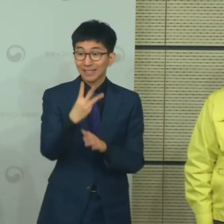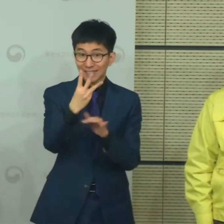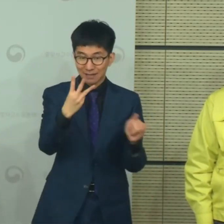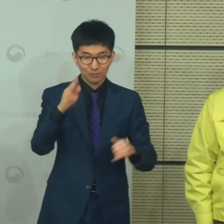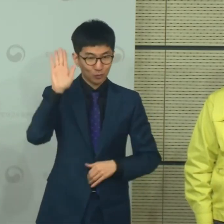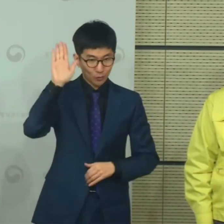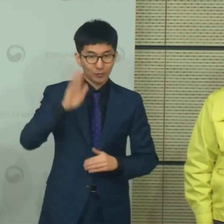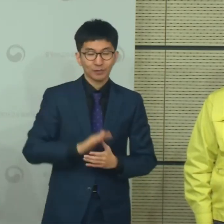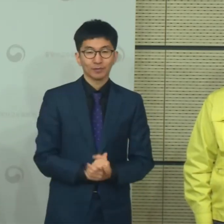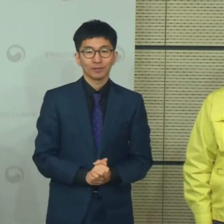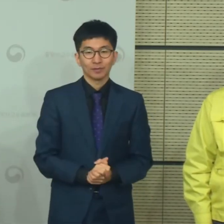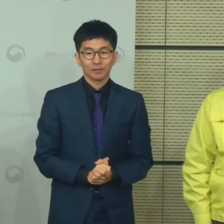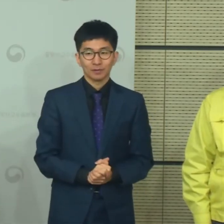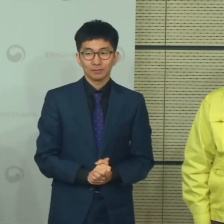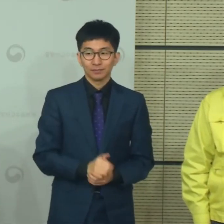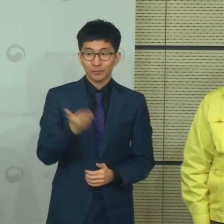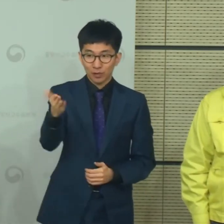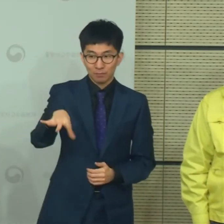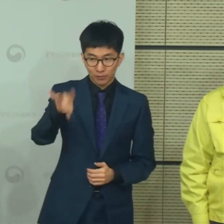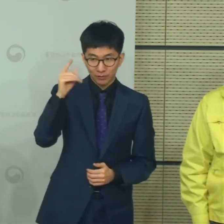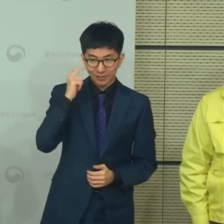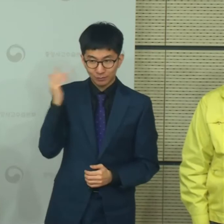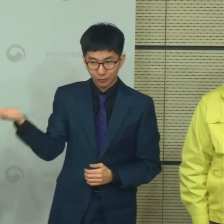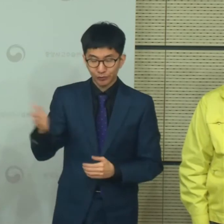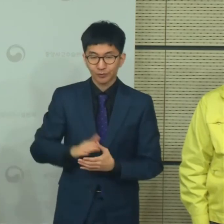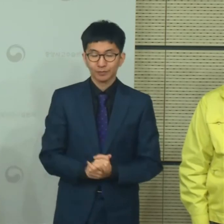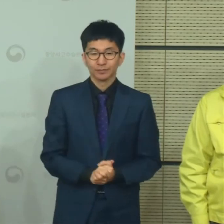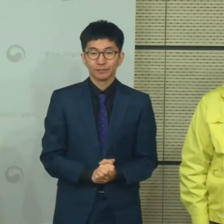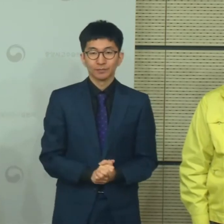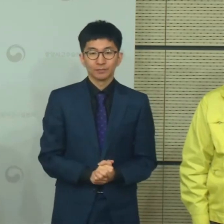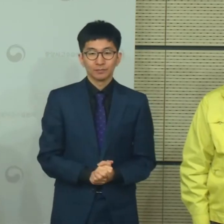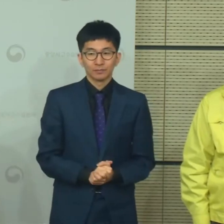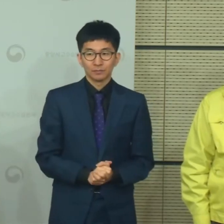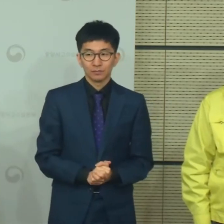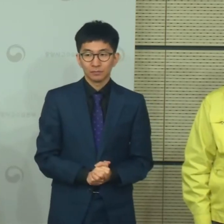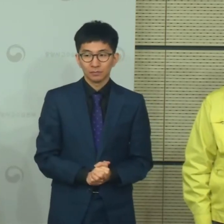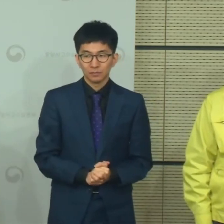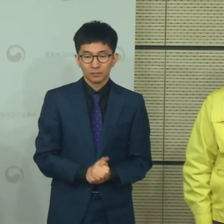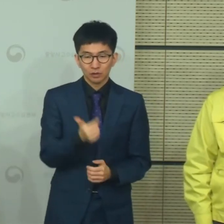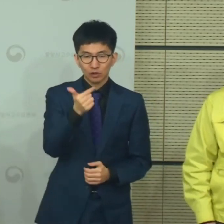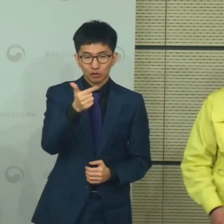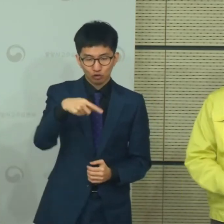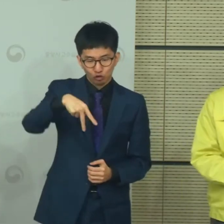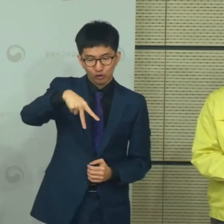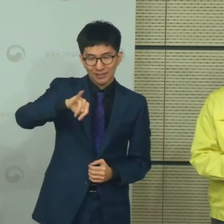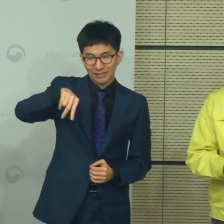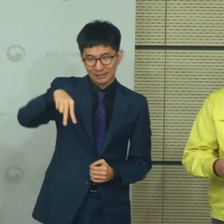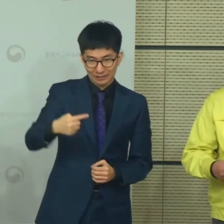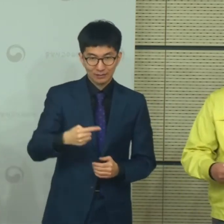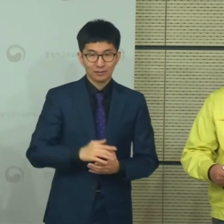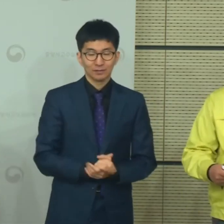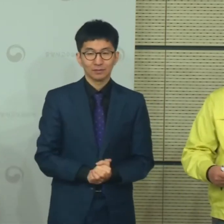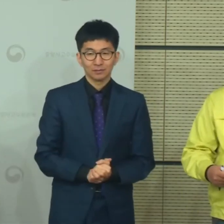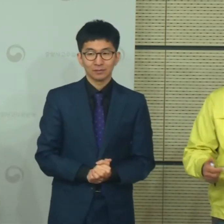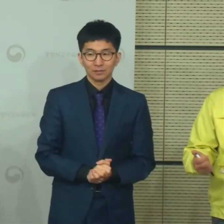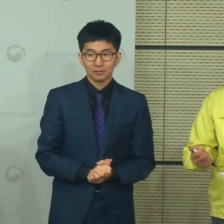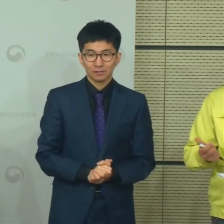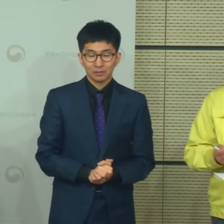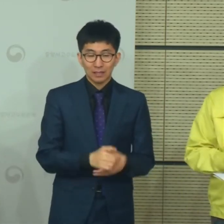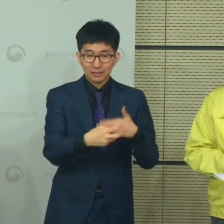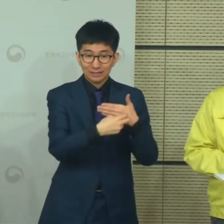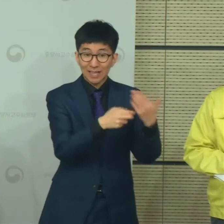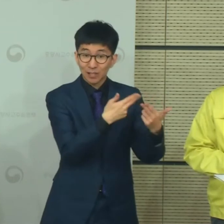손 드셨고요. 이쪽부터 진행하도록 하겠습니다. 네, 뉴시스 임재희 기자입니다. 그